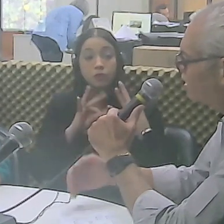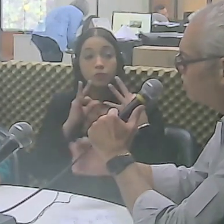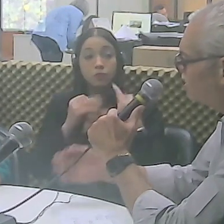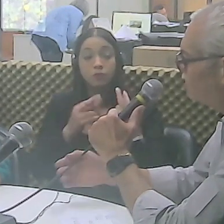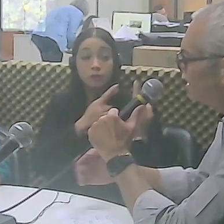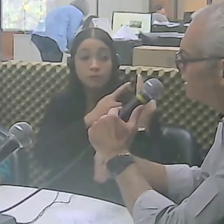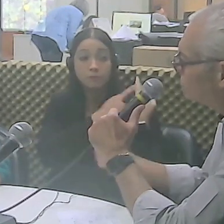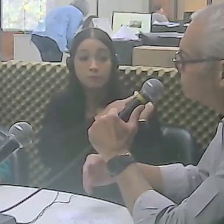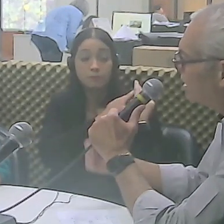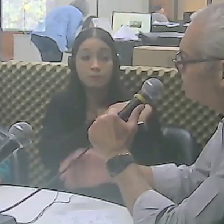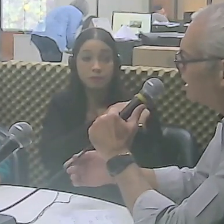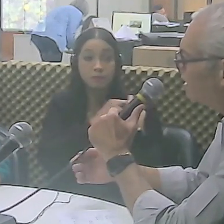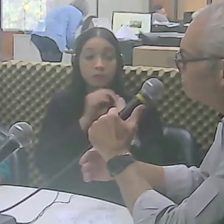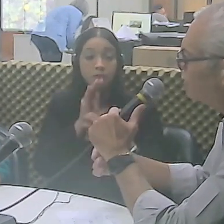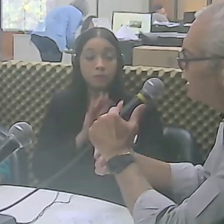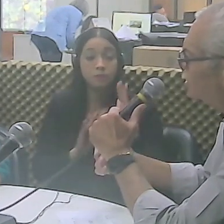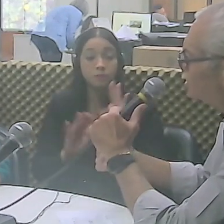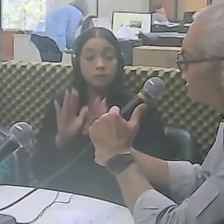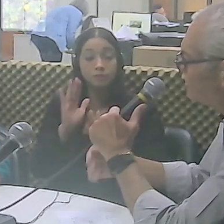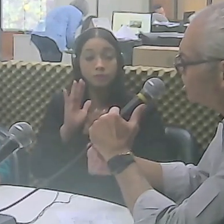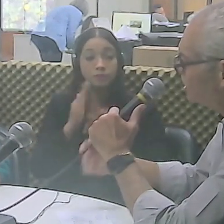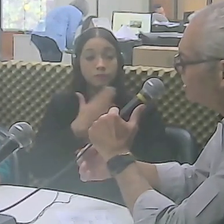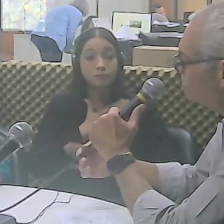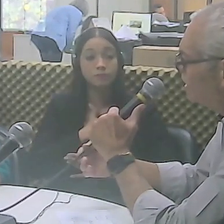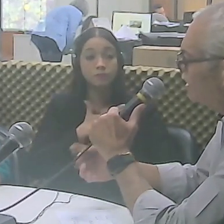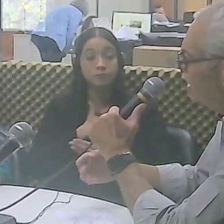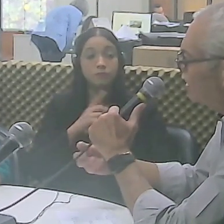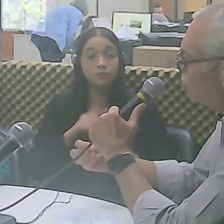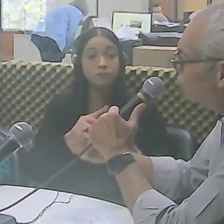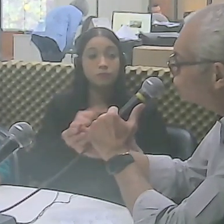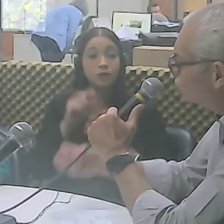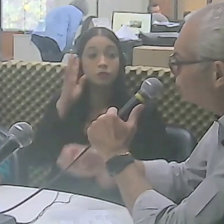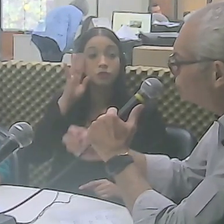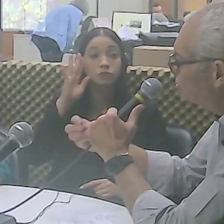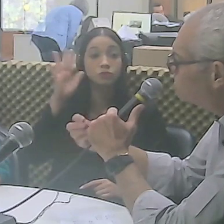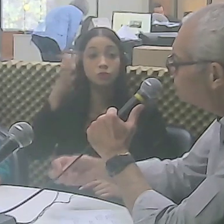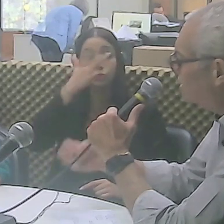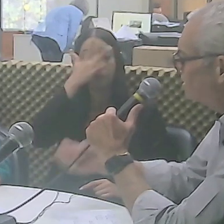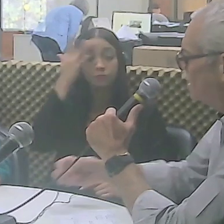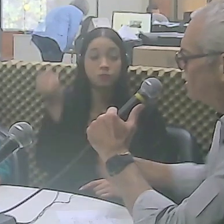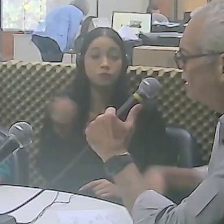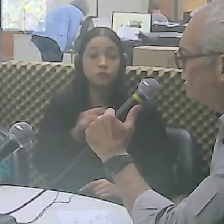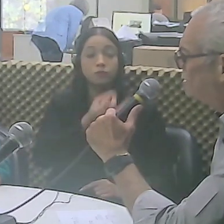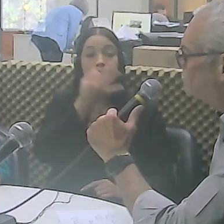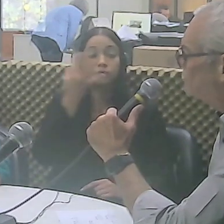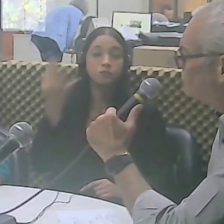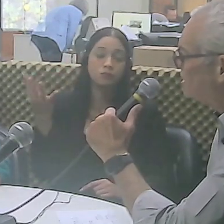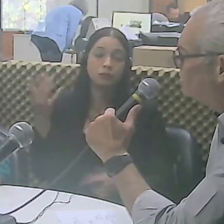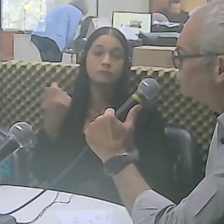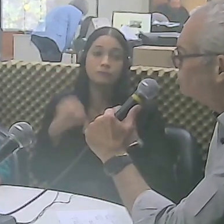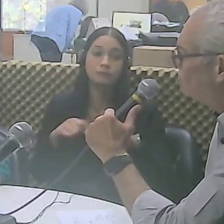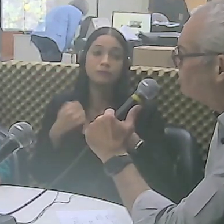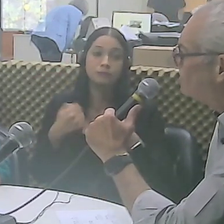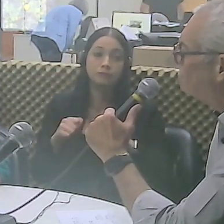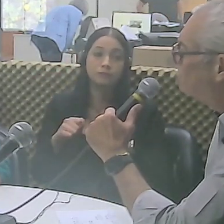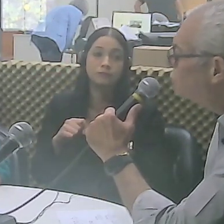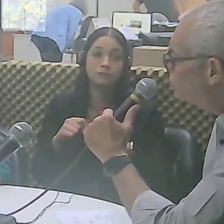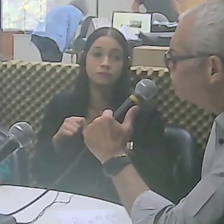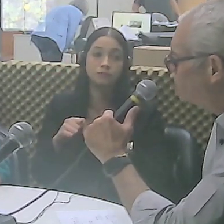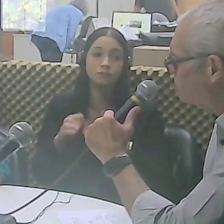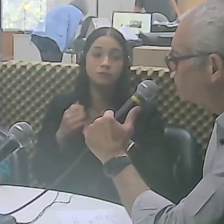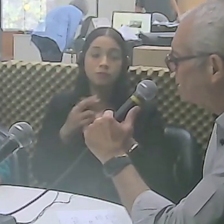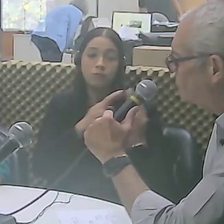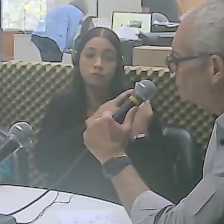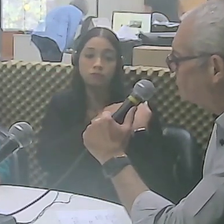muita responsabilidade, com cautela, porque a gente está mexendo com o sonho de muita gente aí, a gente precisa fazer isso de forma